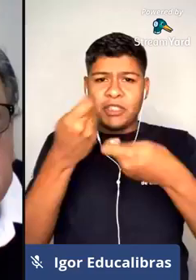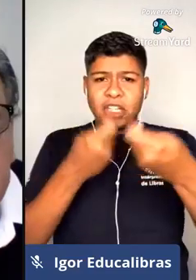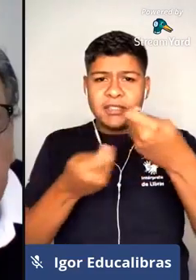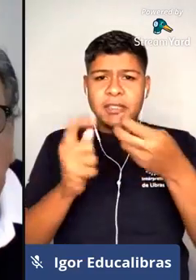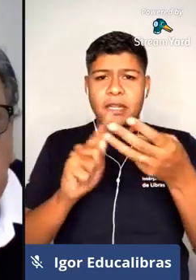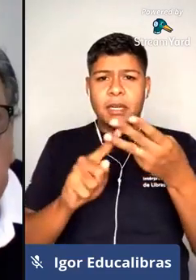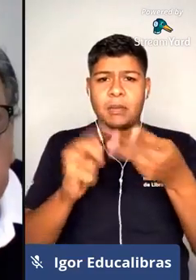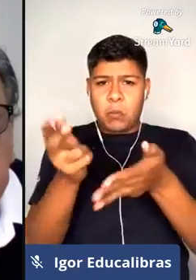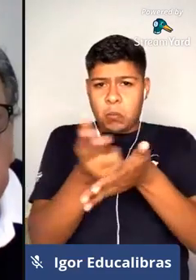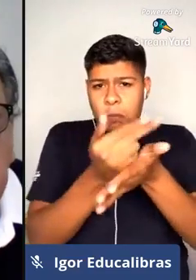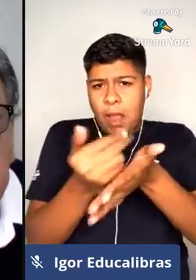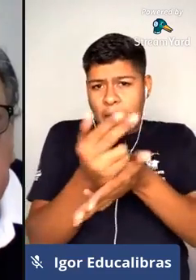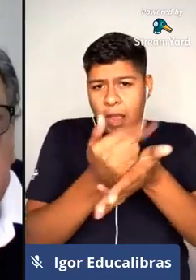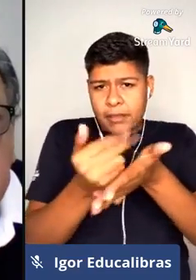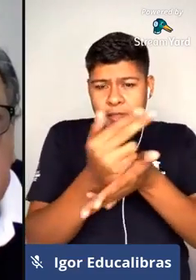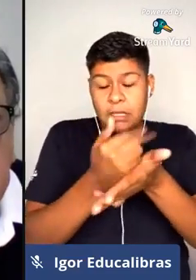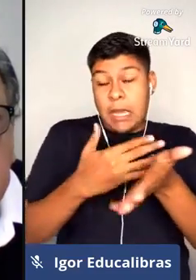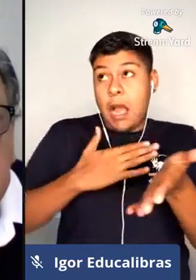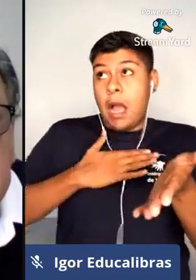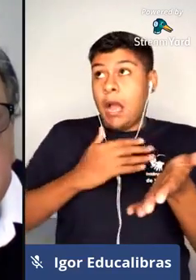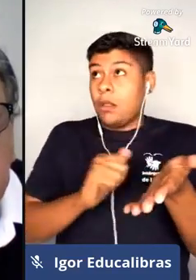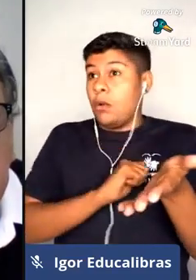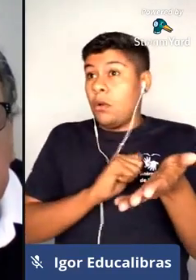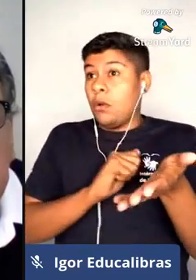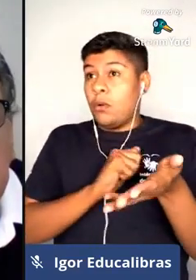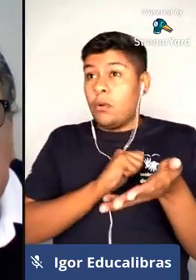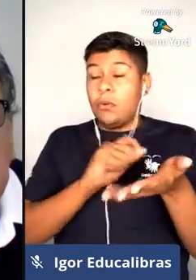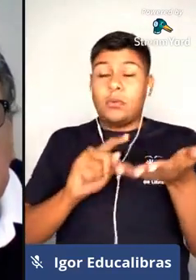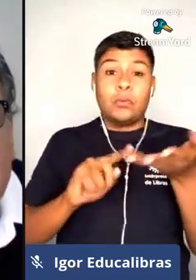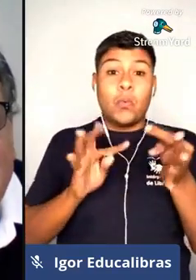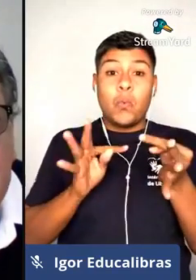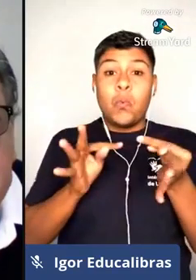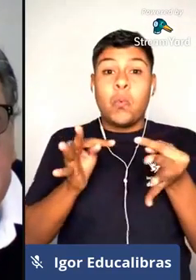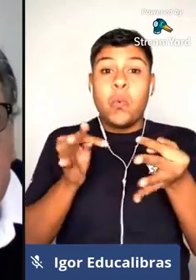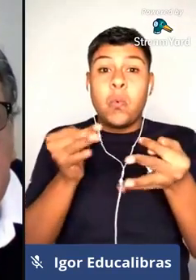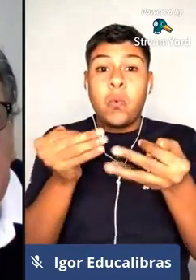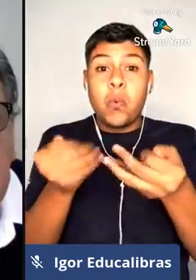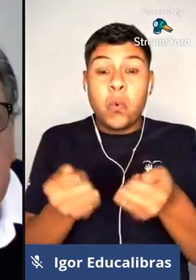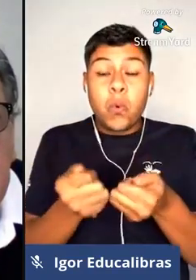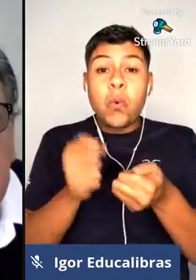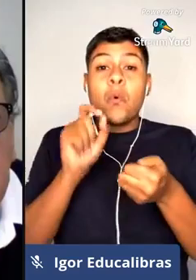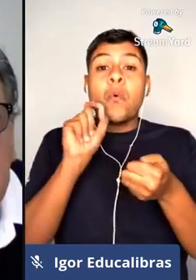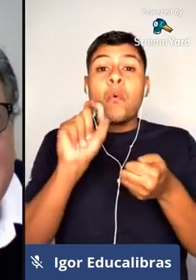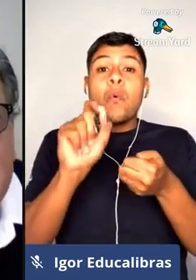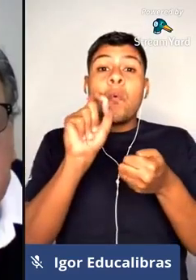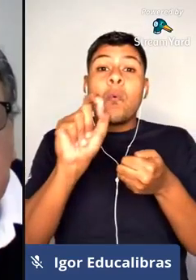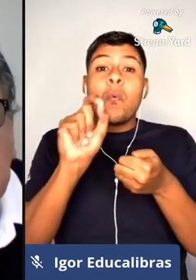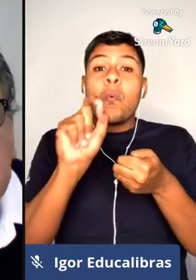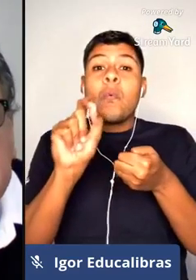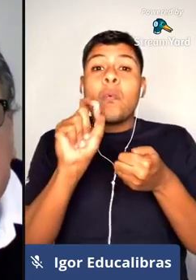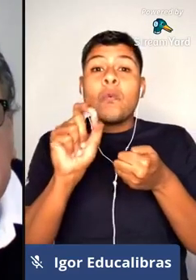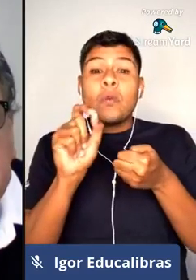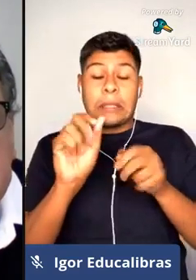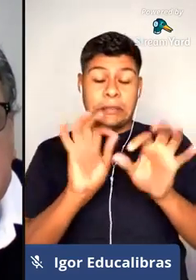marketing industrial, que é o meu xodó. Né? Isso tudo leva à reestruturação de vida,